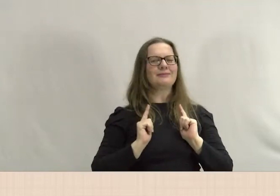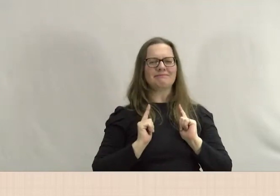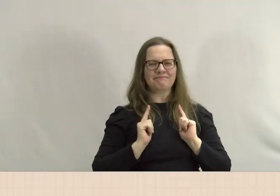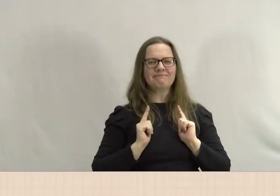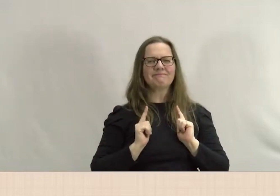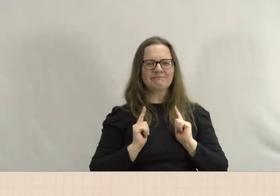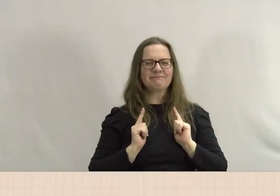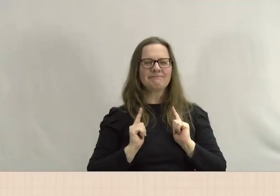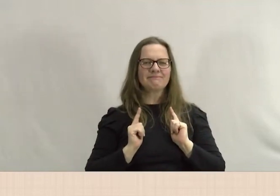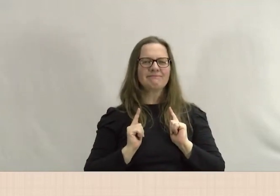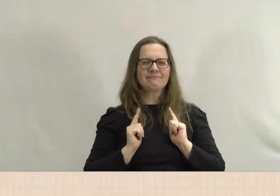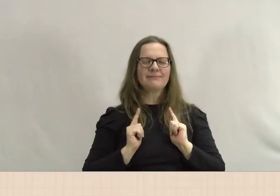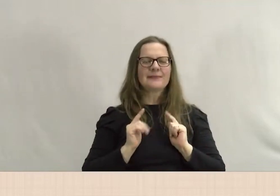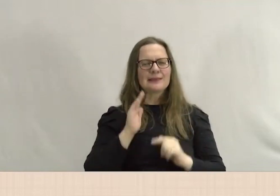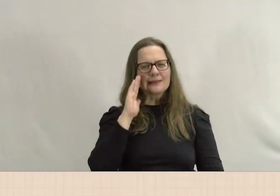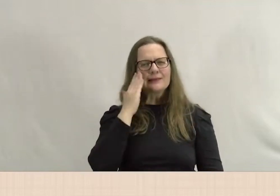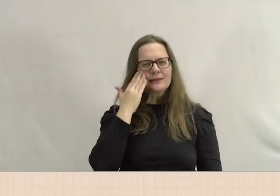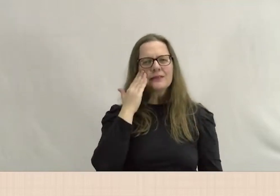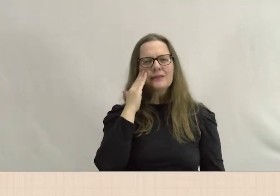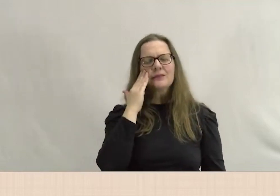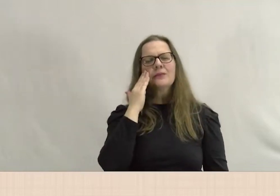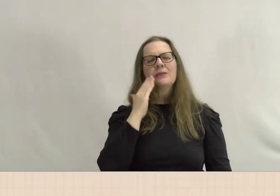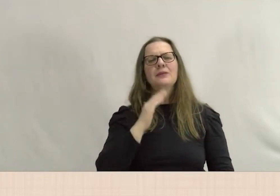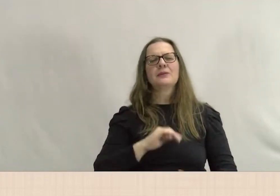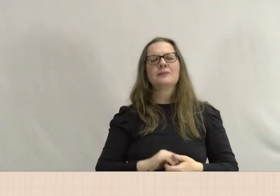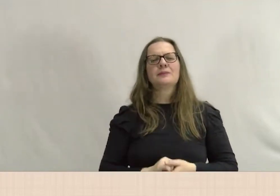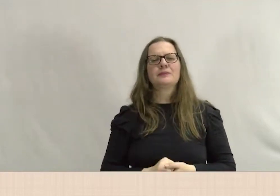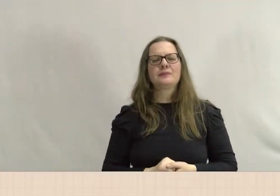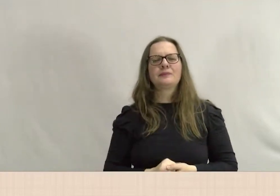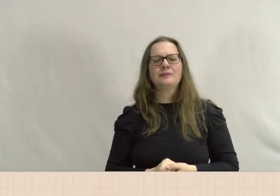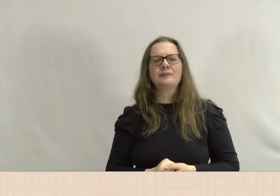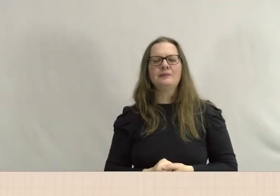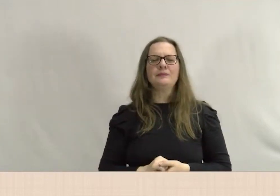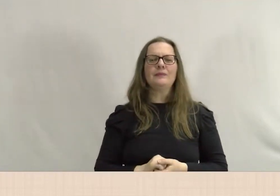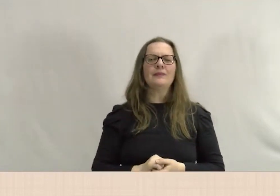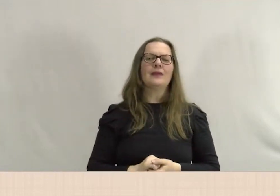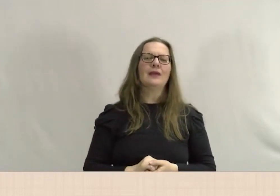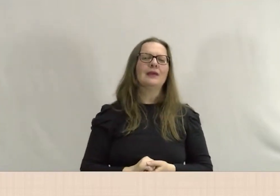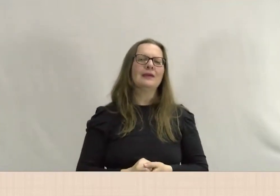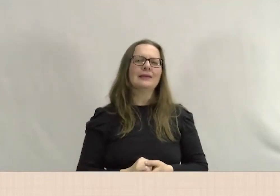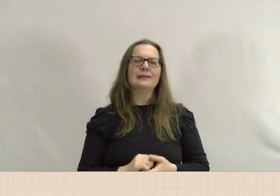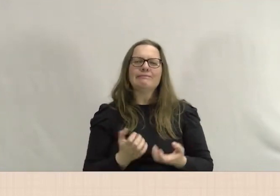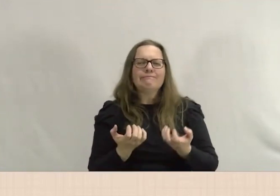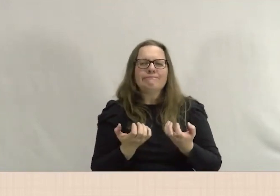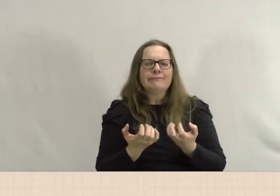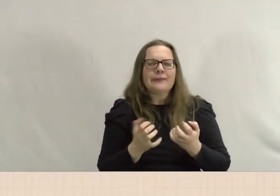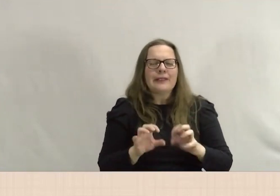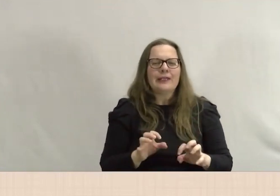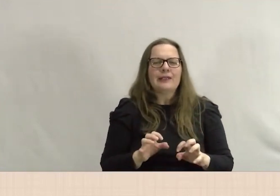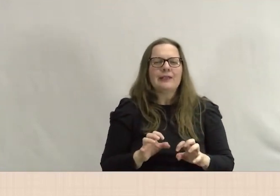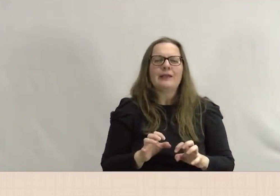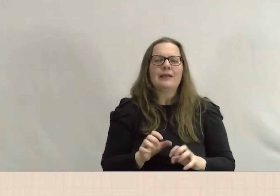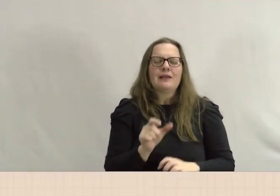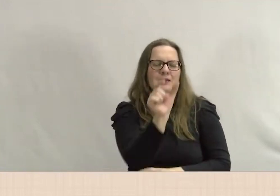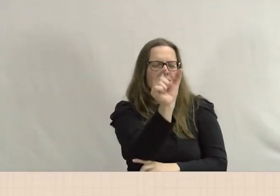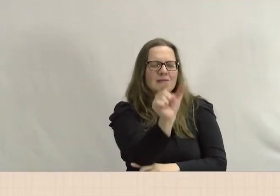Vocês entenderam ou não? Não queira você ser aquilo que Deus não colocou você para ser.